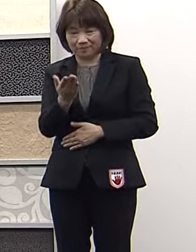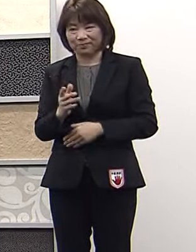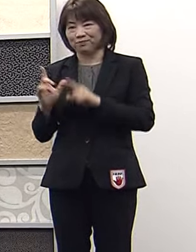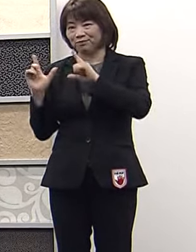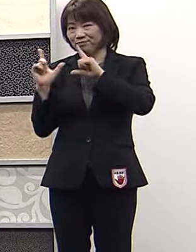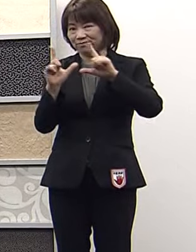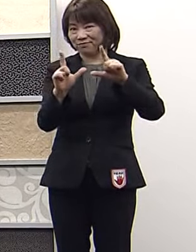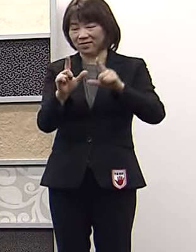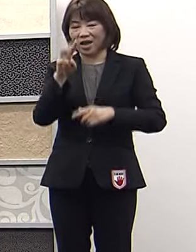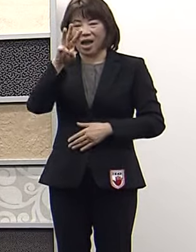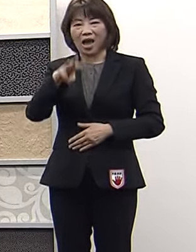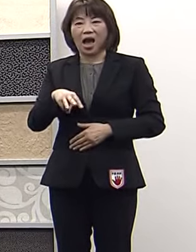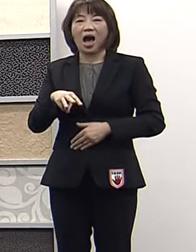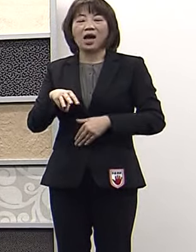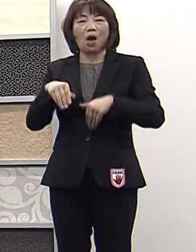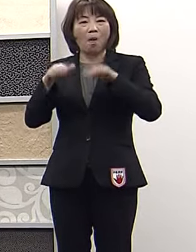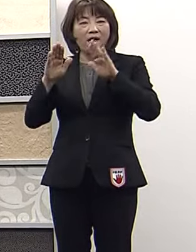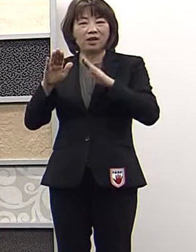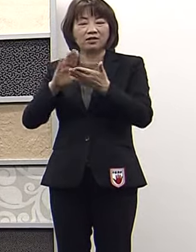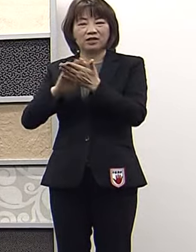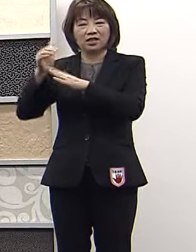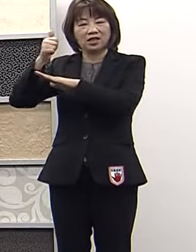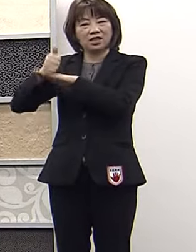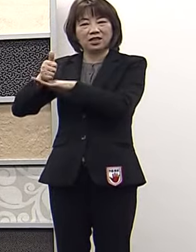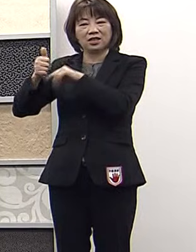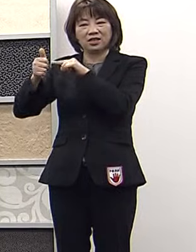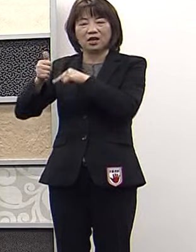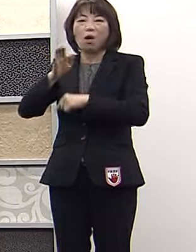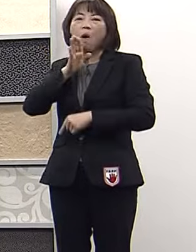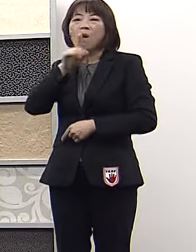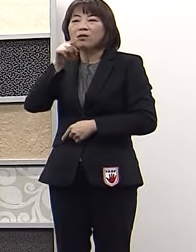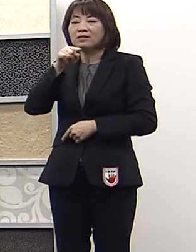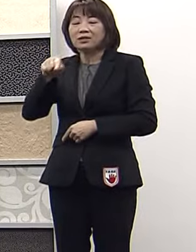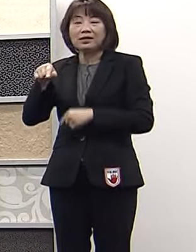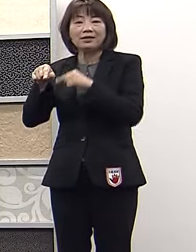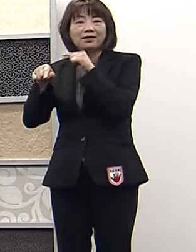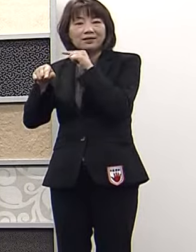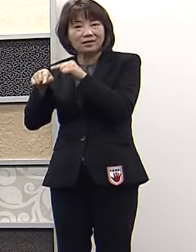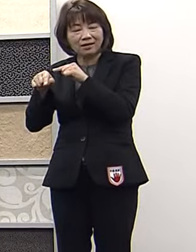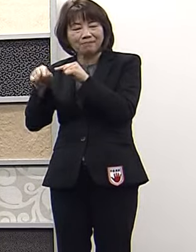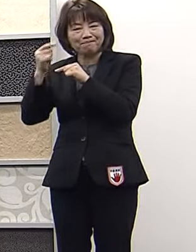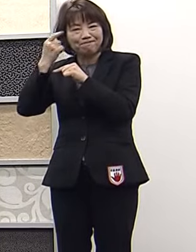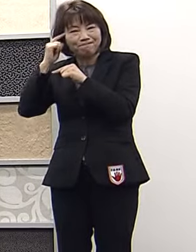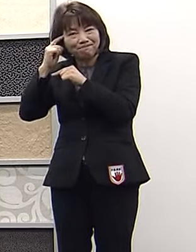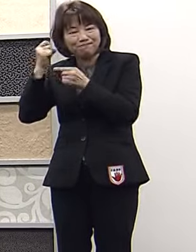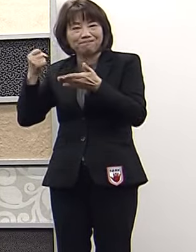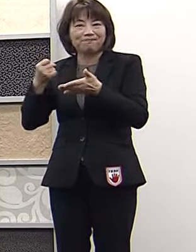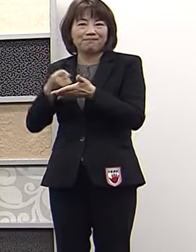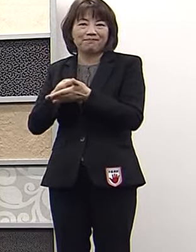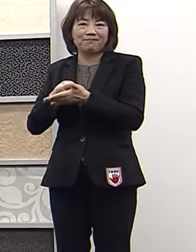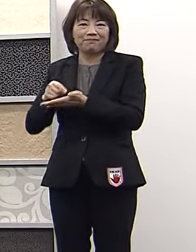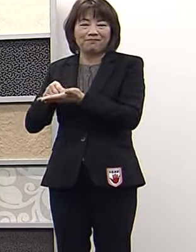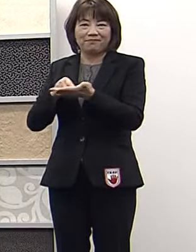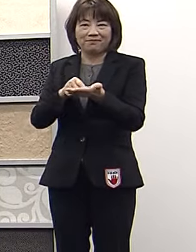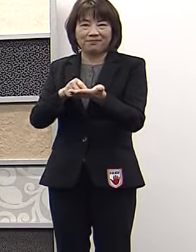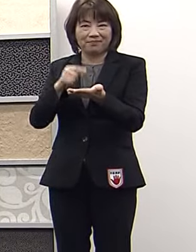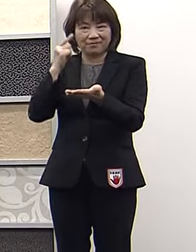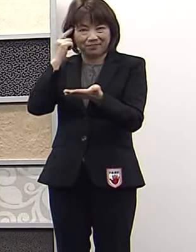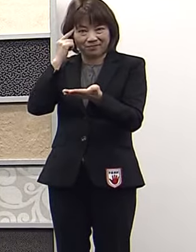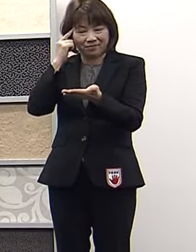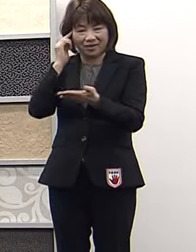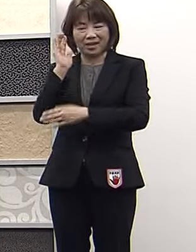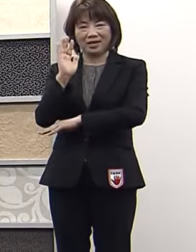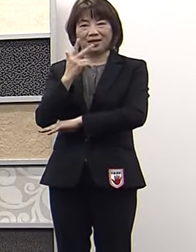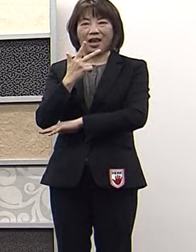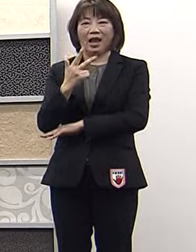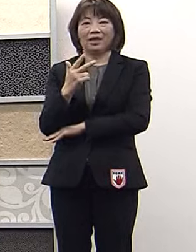川勝知事の辞職願いは、本人が熟考された、結論、だろうと思いますので、政治家の